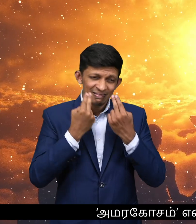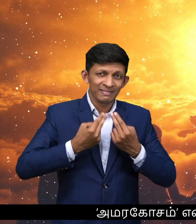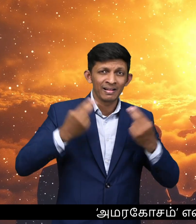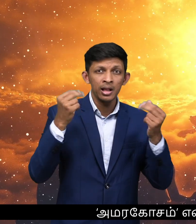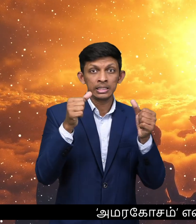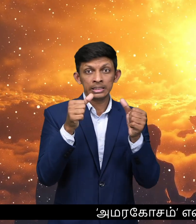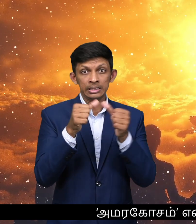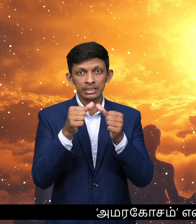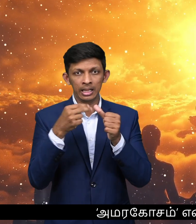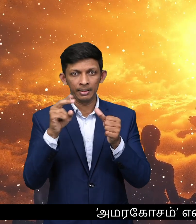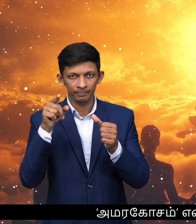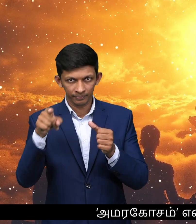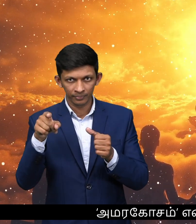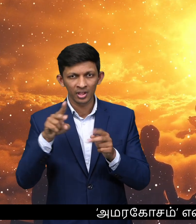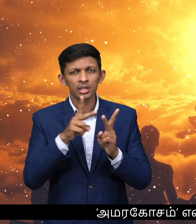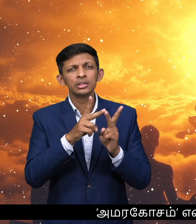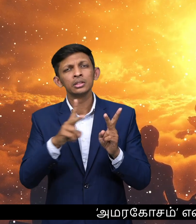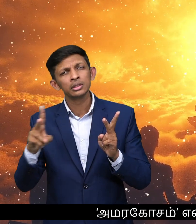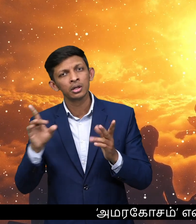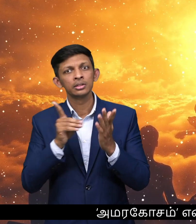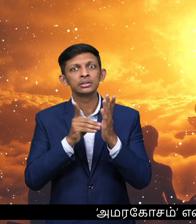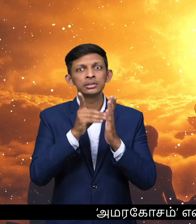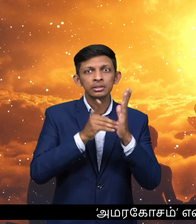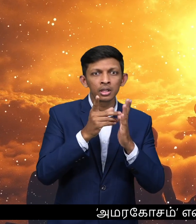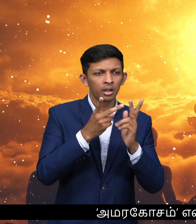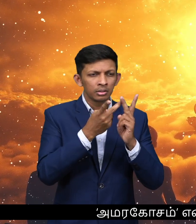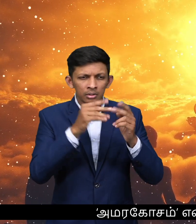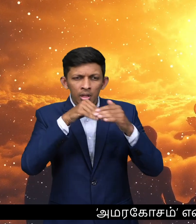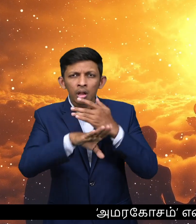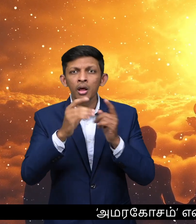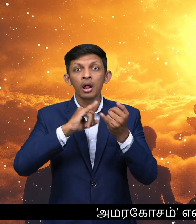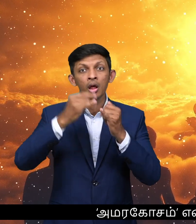அமரகோசம் என்ற அகராதியை எழுதினர்.